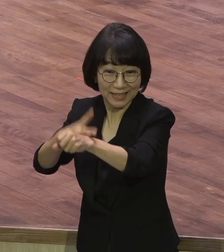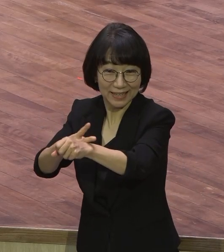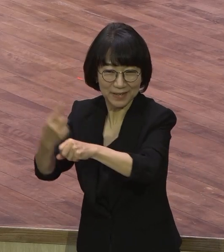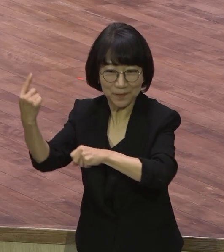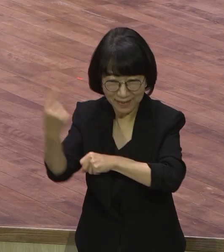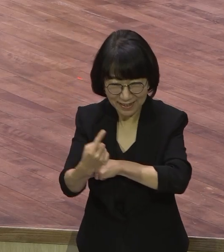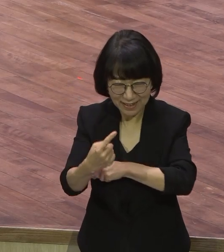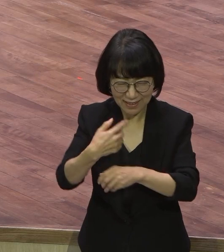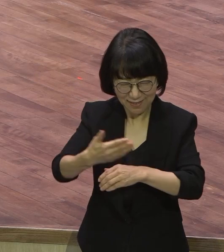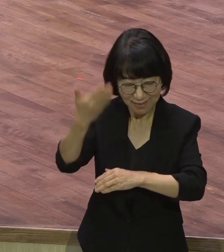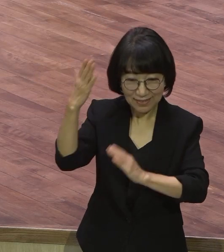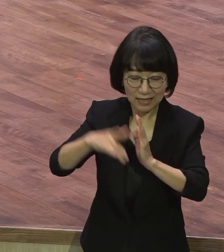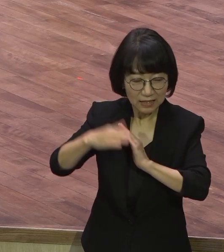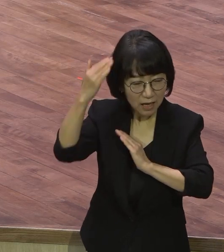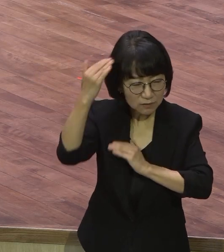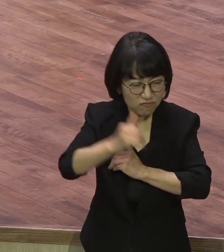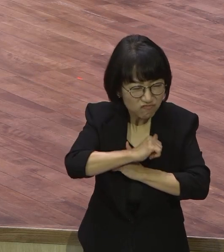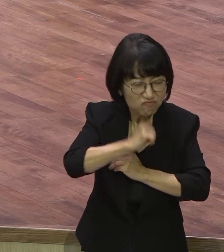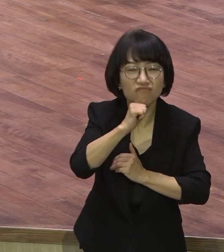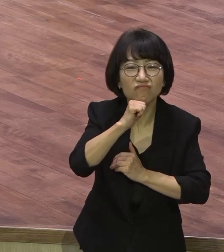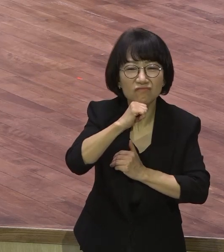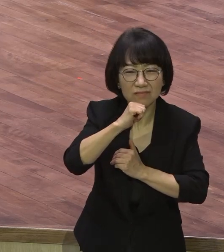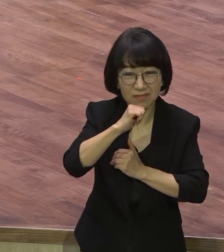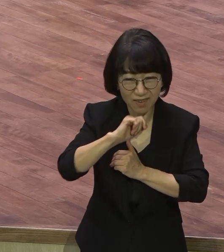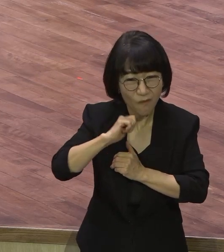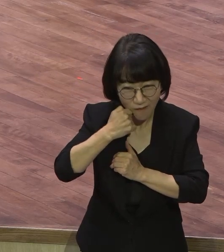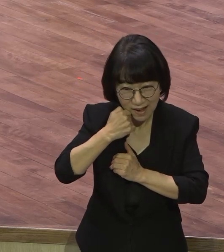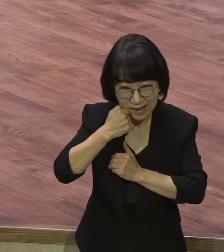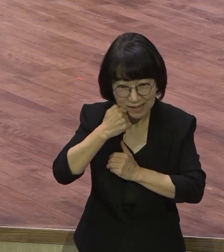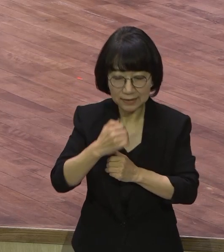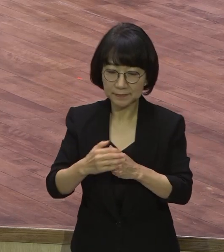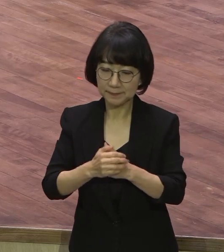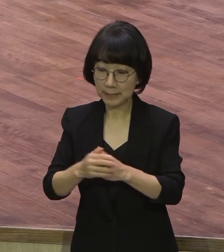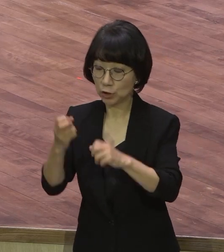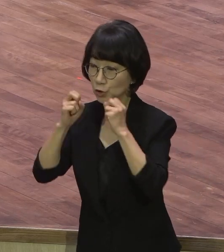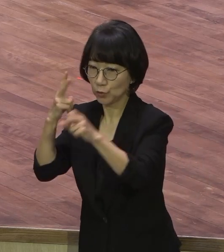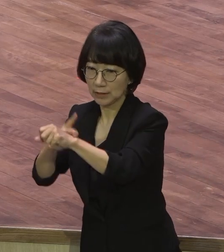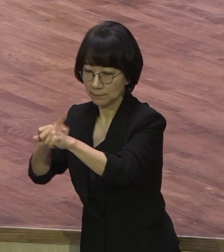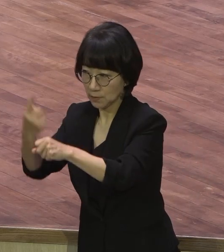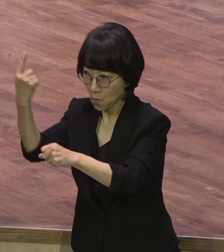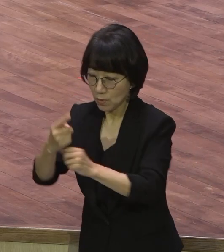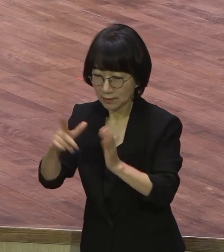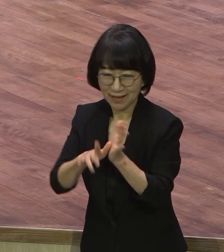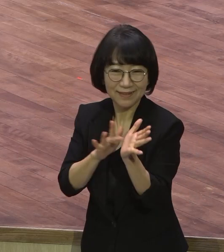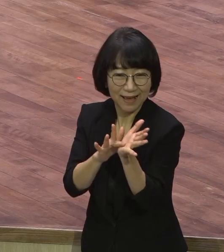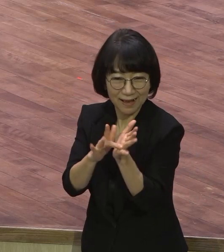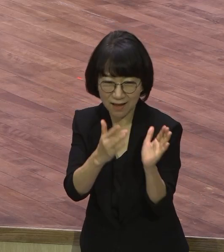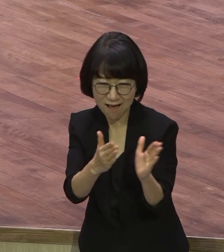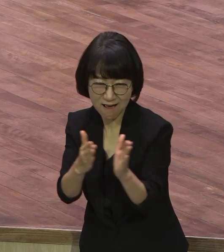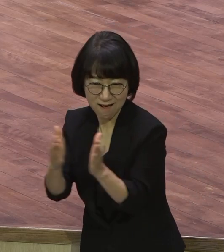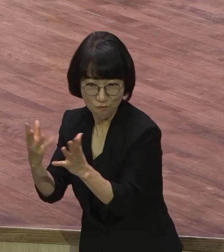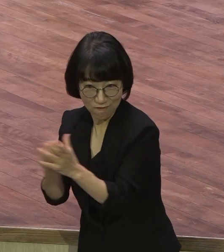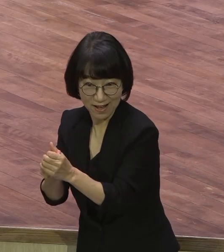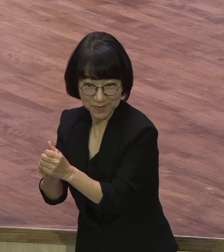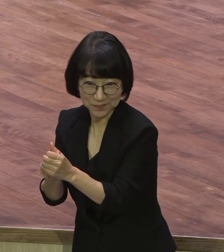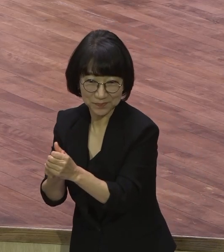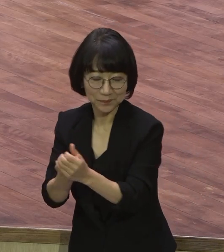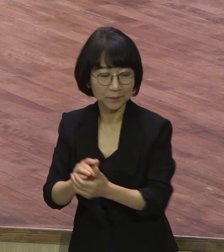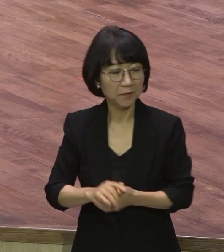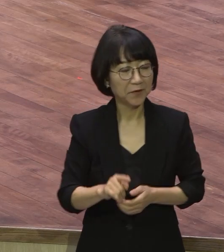가난하고 어렵고 하니까 이분들이 약들을 많이 가져왔어요. 그런데 어떤